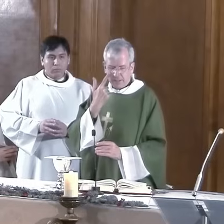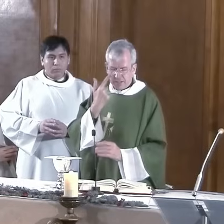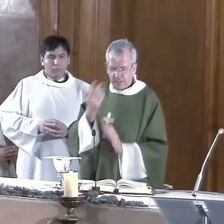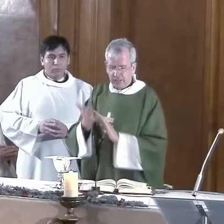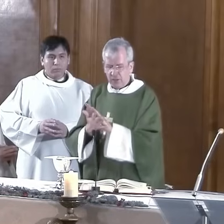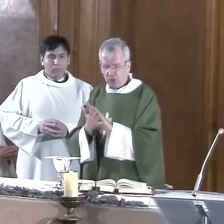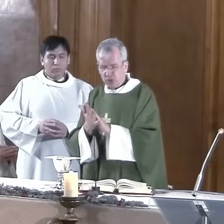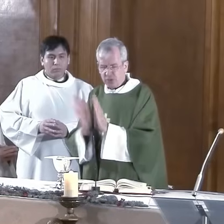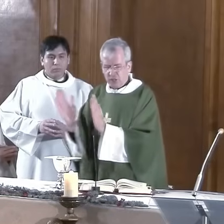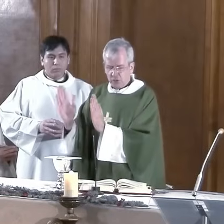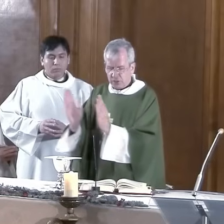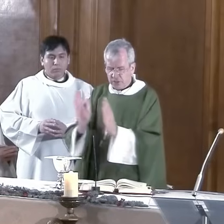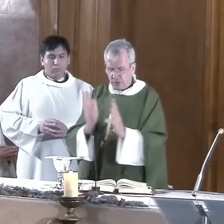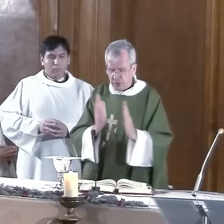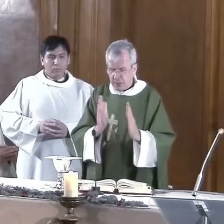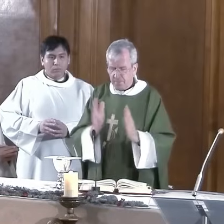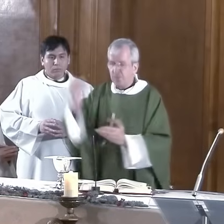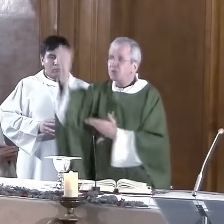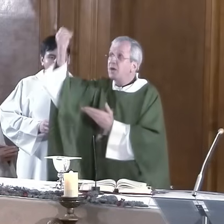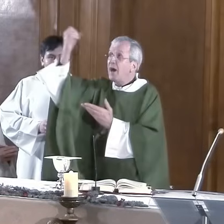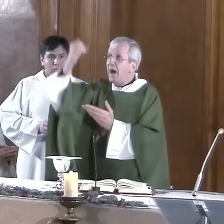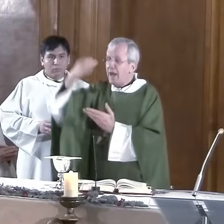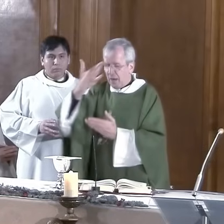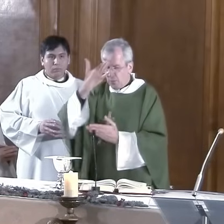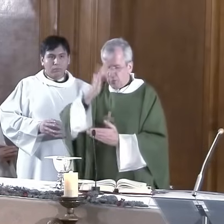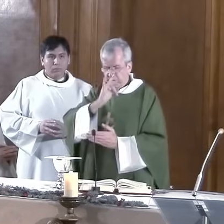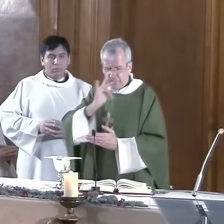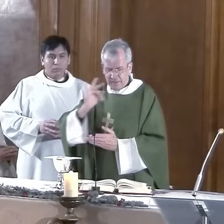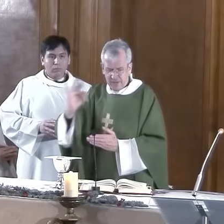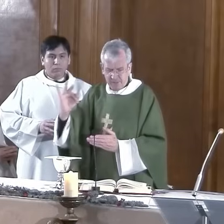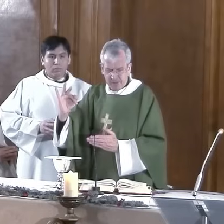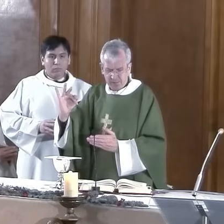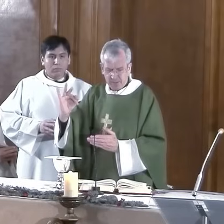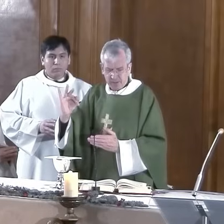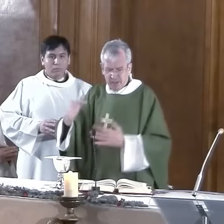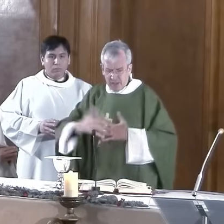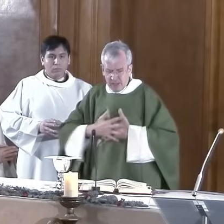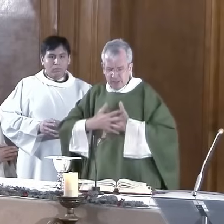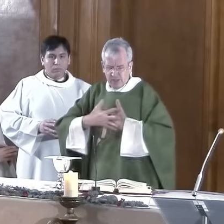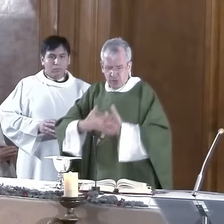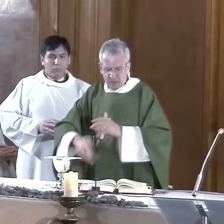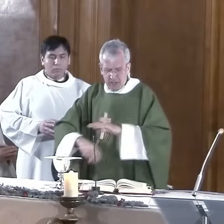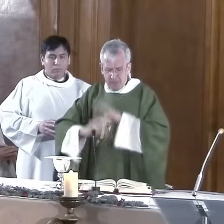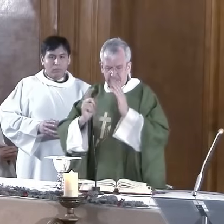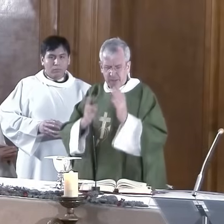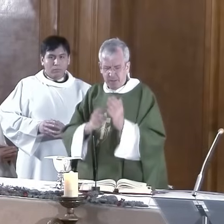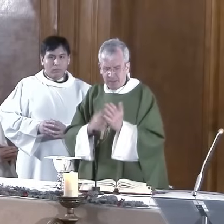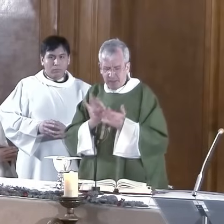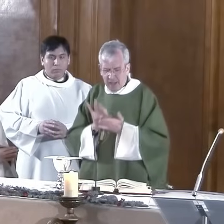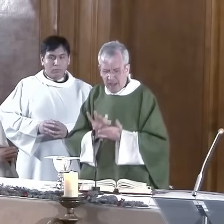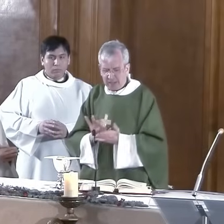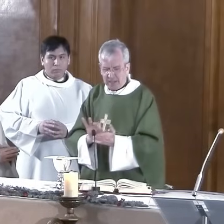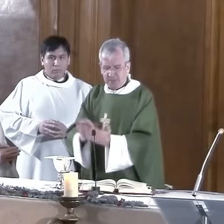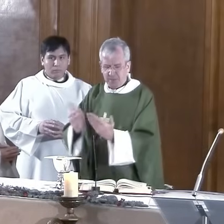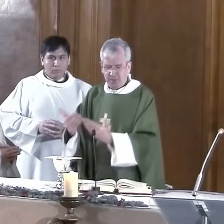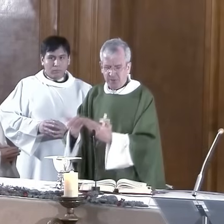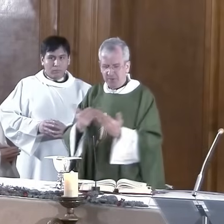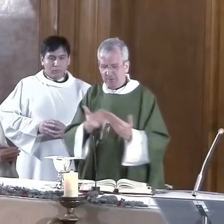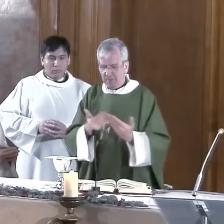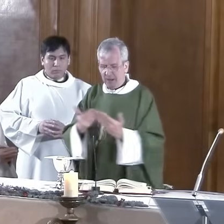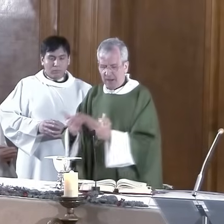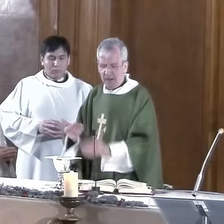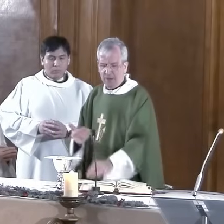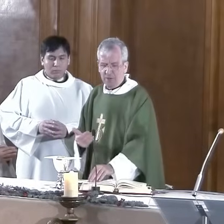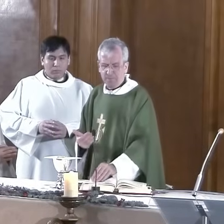sepan discernir los signos de los tiempos a la luz de la fe y se consagren plenamente al servicio